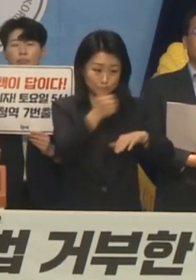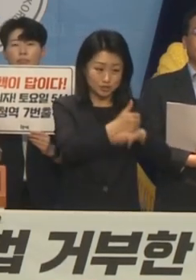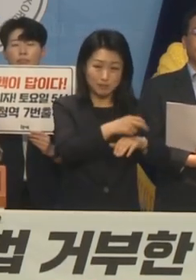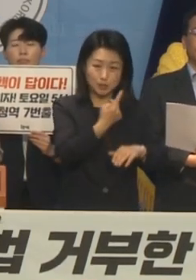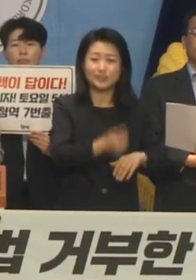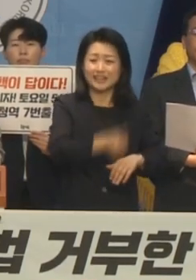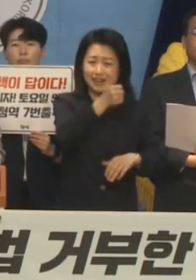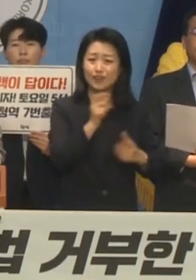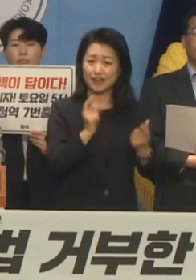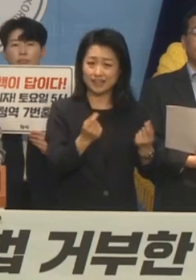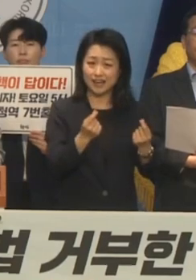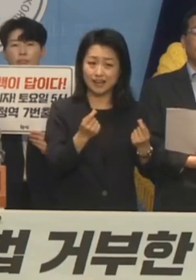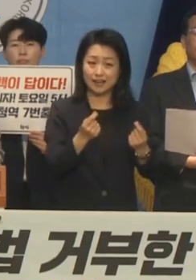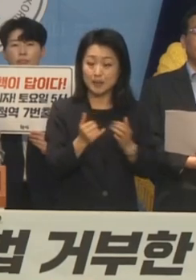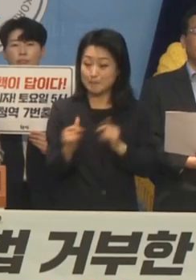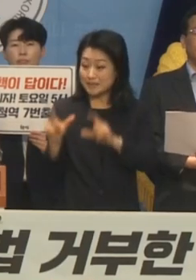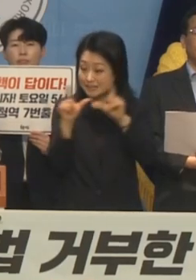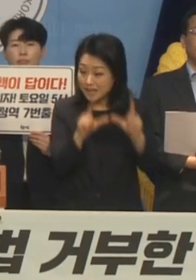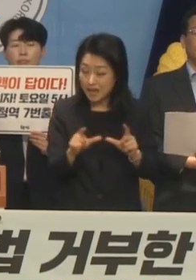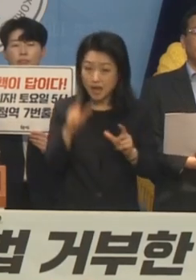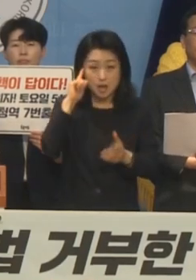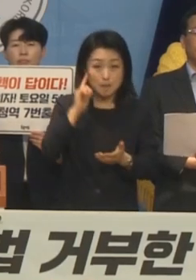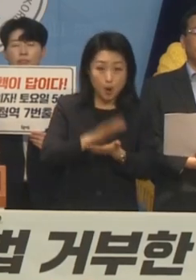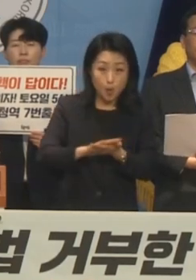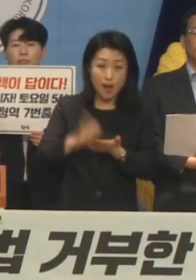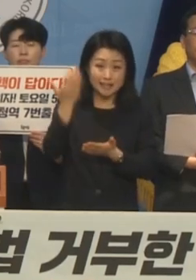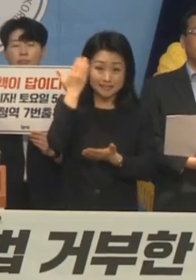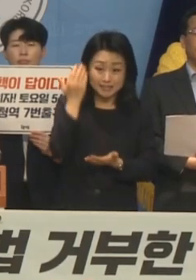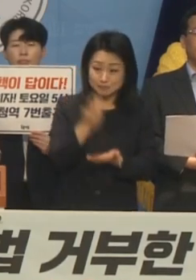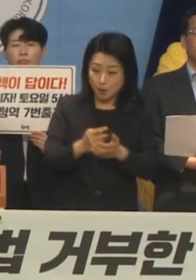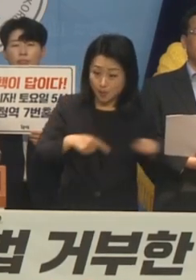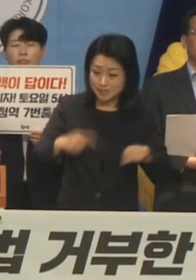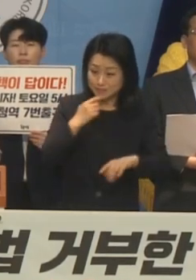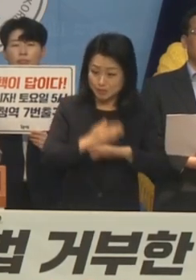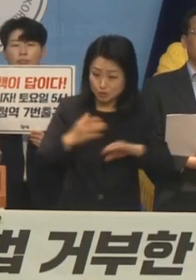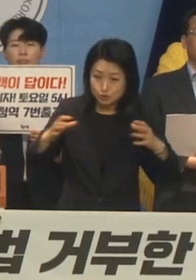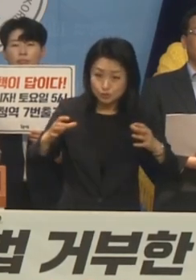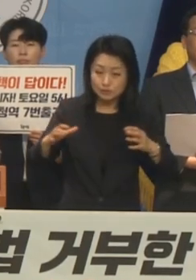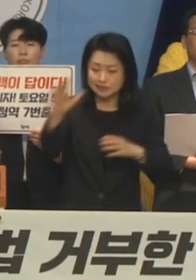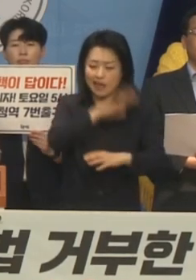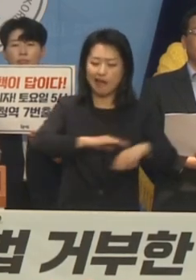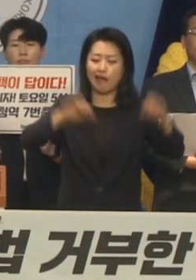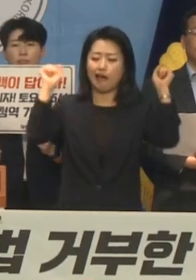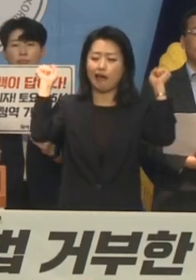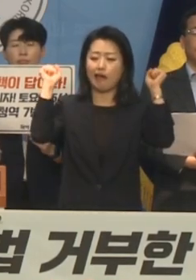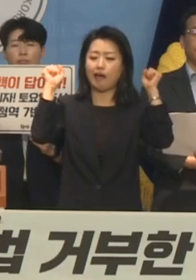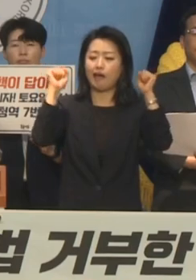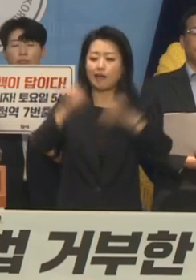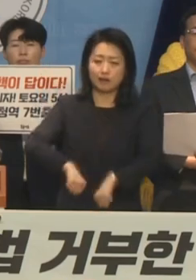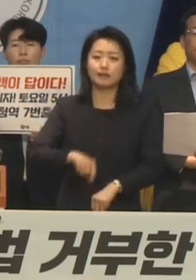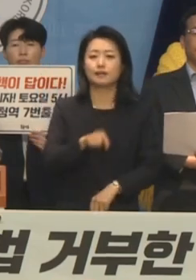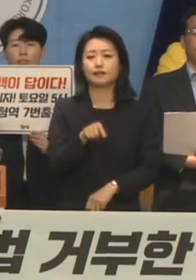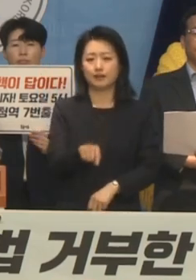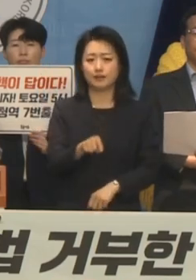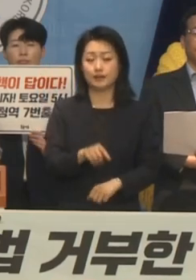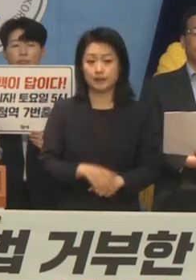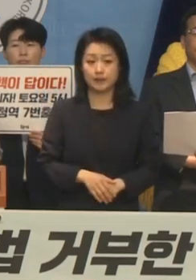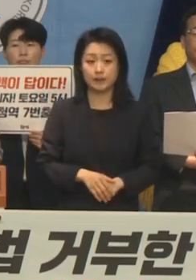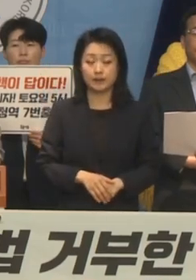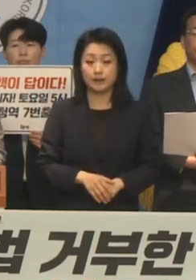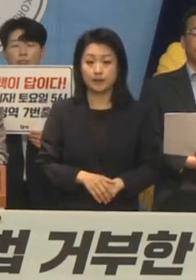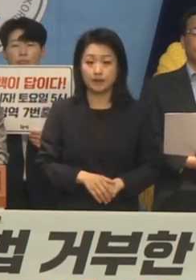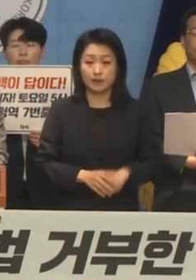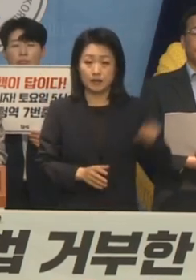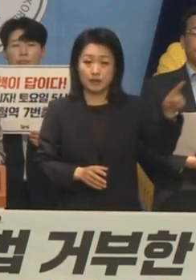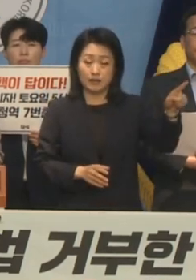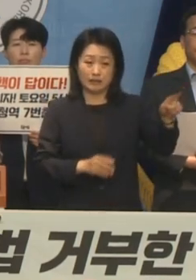주위를 둘러보십시오. 민생, 평화, 상식, 법치, 민주주의가 죄다 무너져 내리고 있습니다. 저